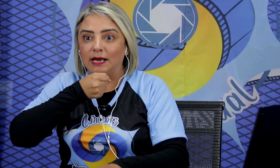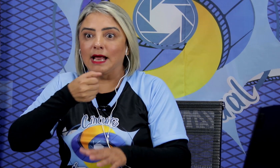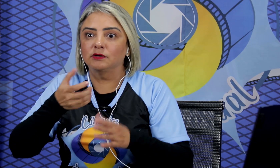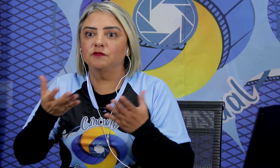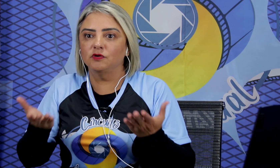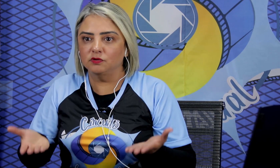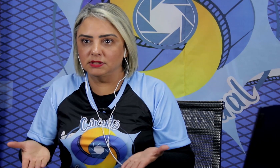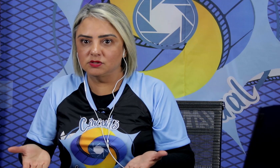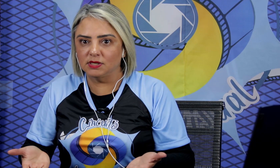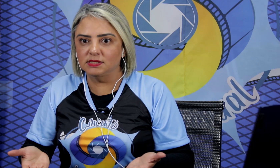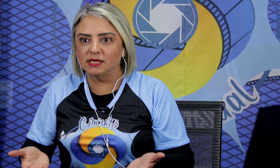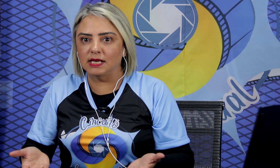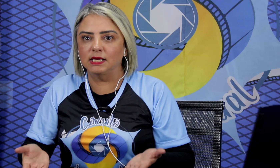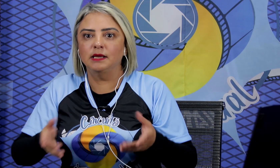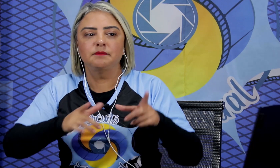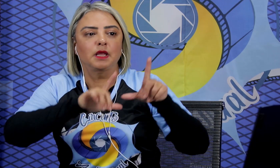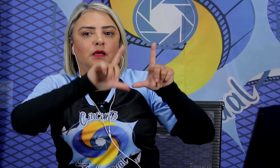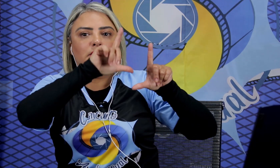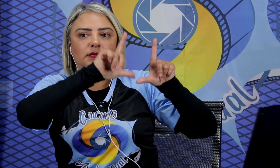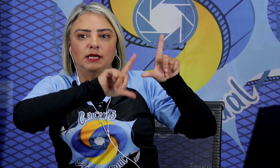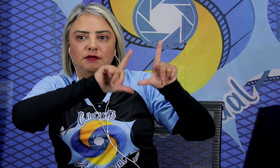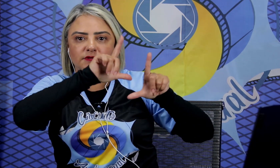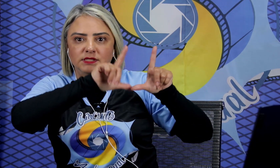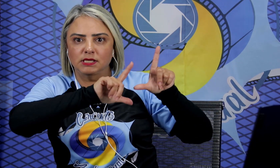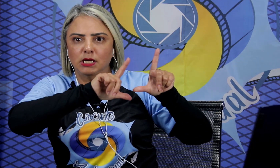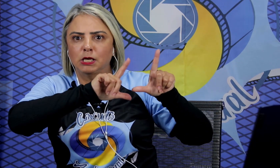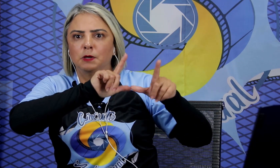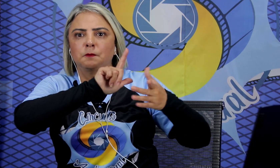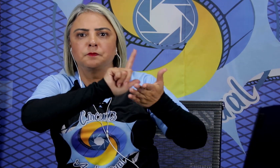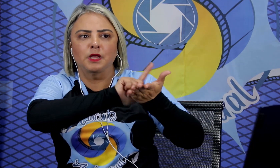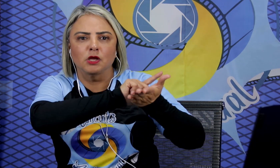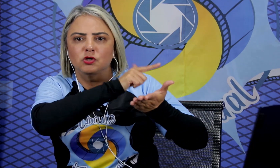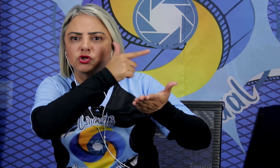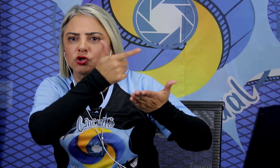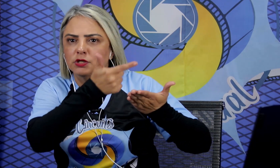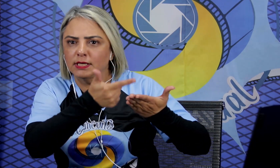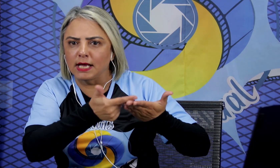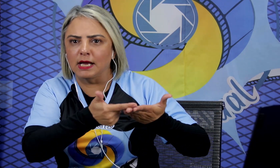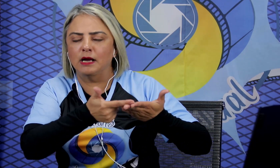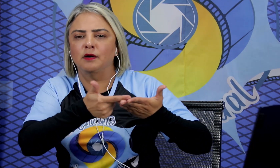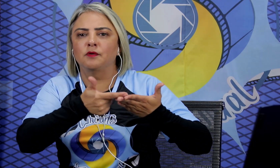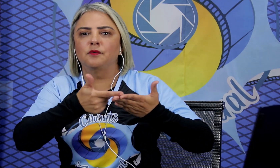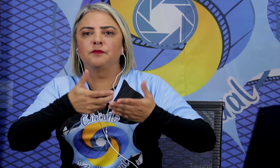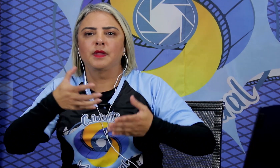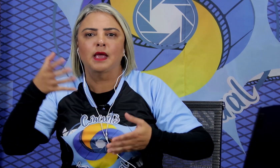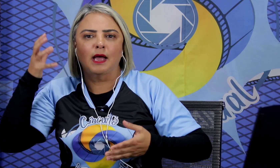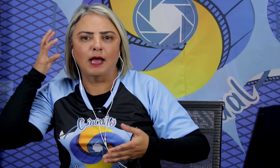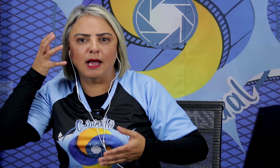Claro que eu vou contextualizar, né? Televisão, jornal,